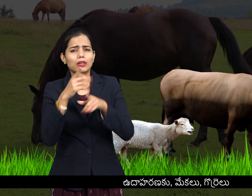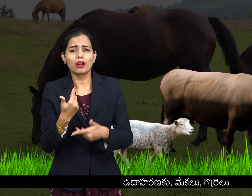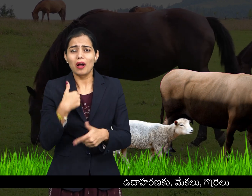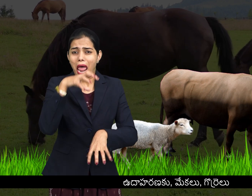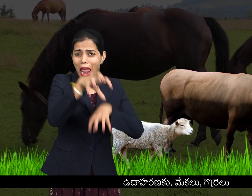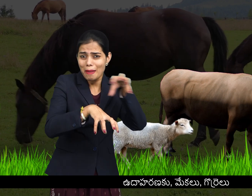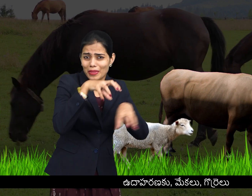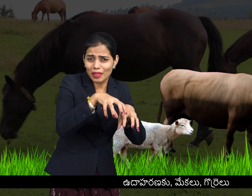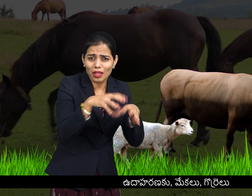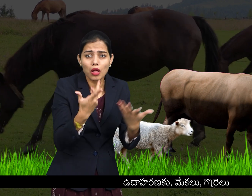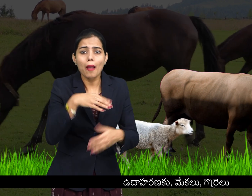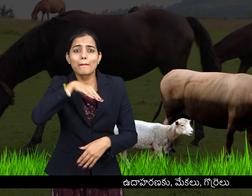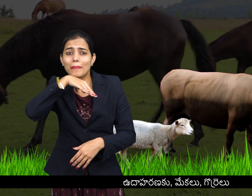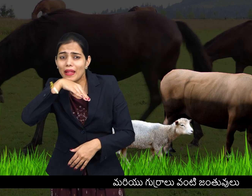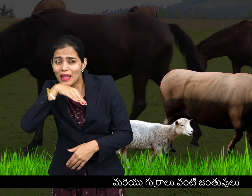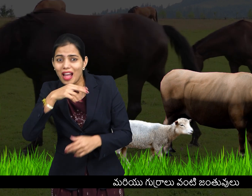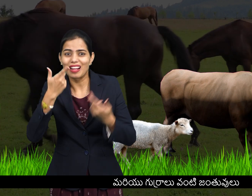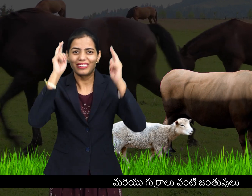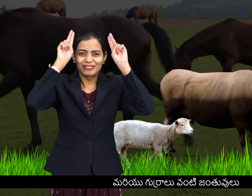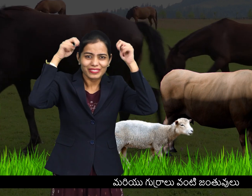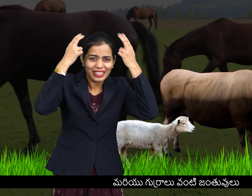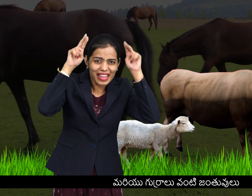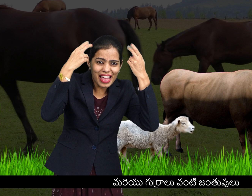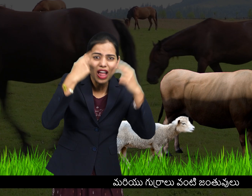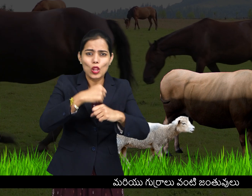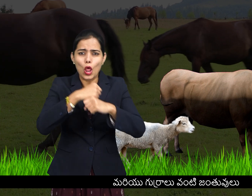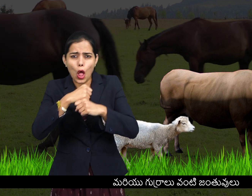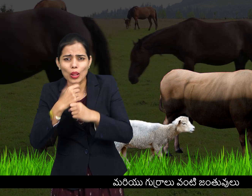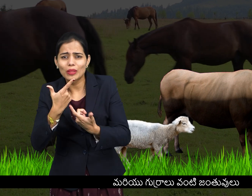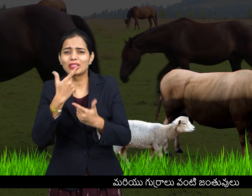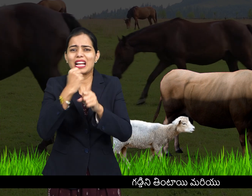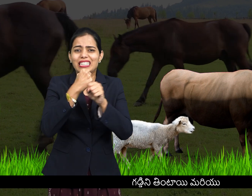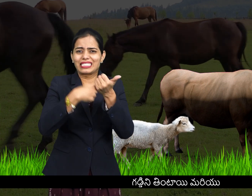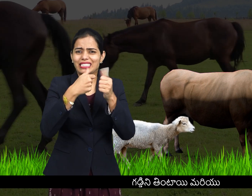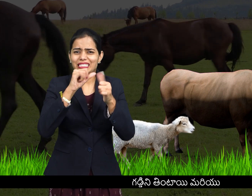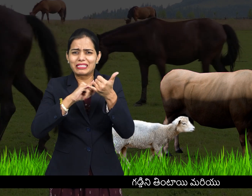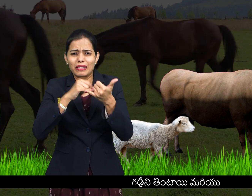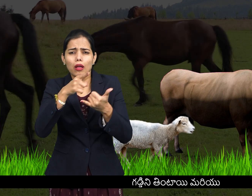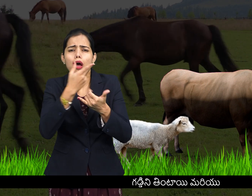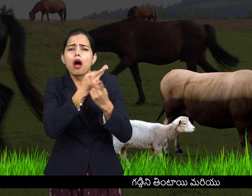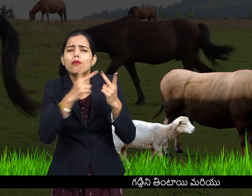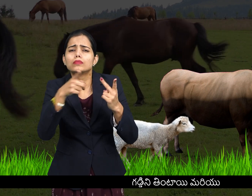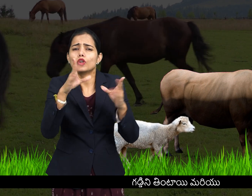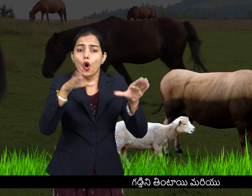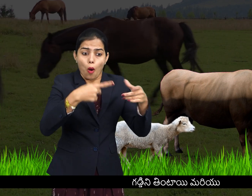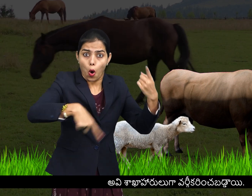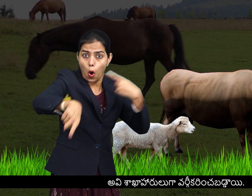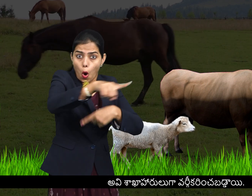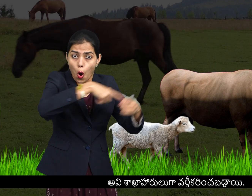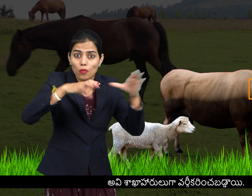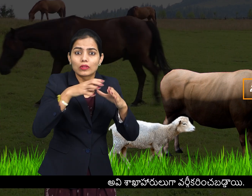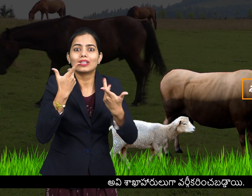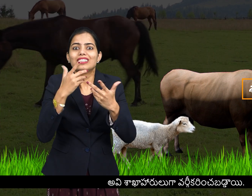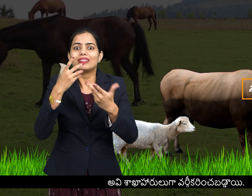ఉదాహరణకు మేకలు, గొర్రెలు మరియు గుర్రాలు వంటి జంతువులు గడ్డిని తింటాయి మరియు